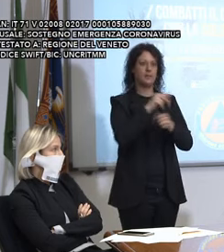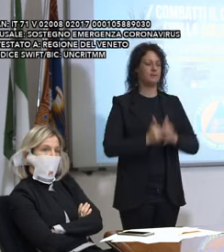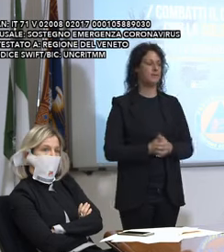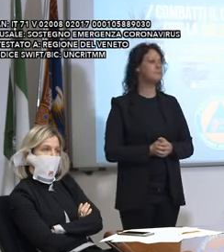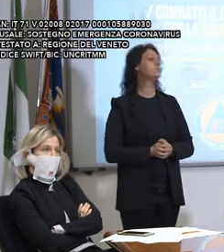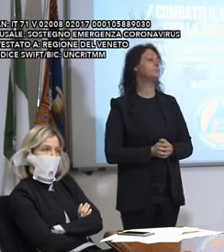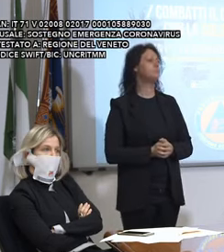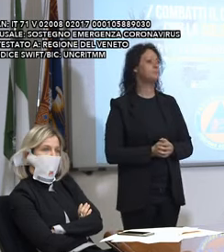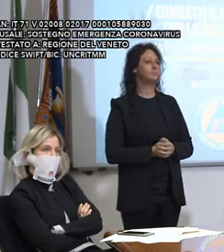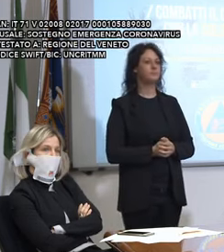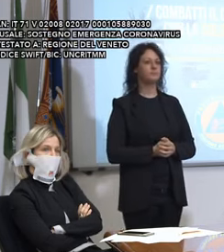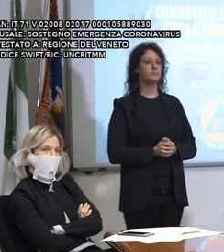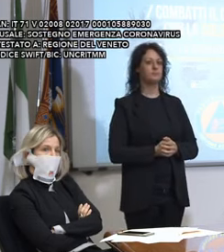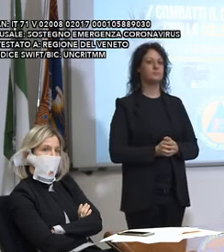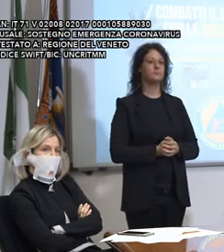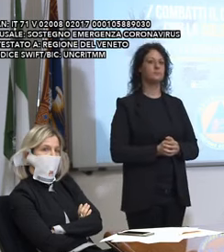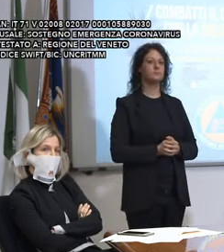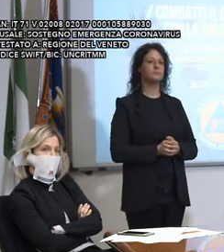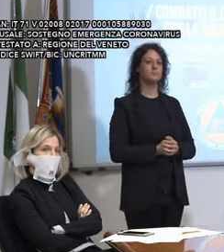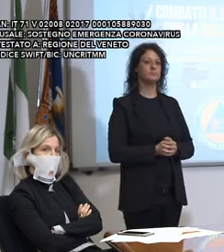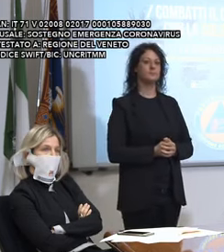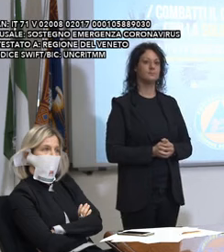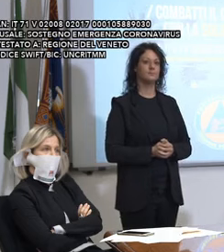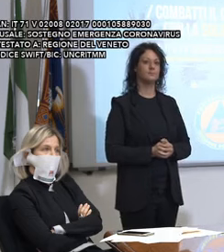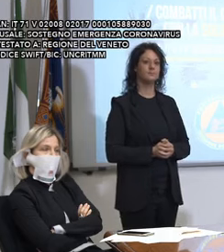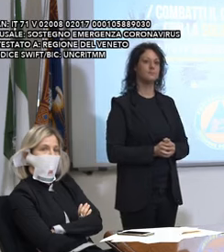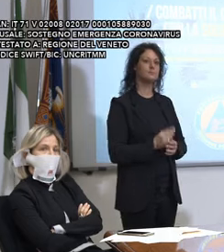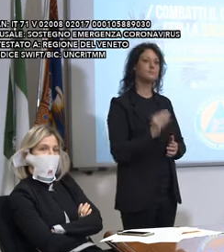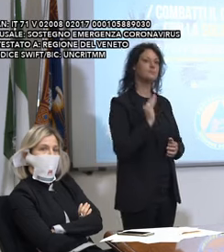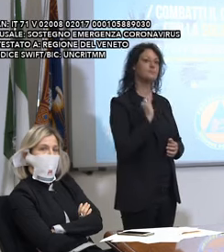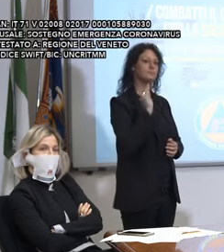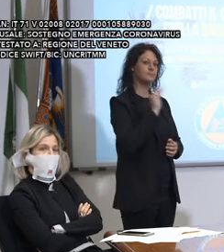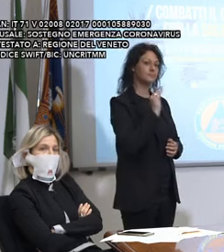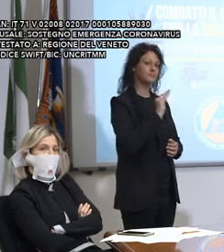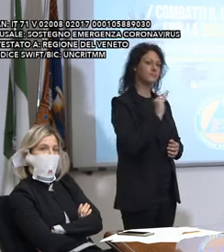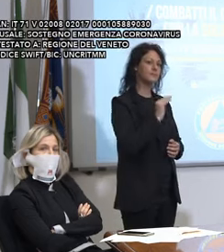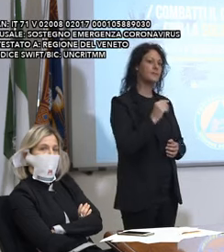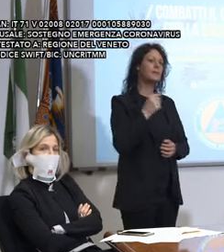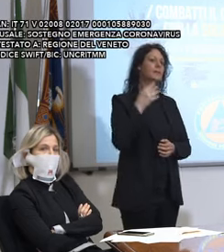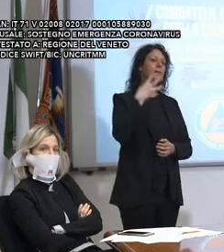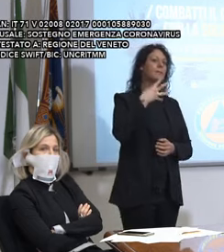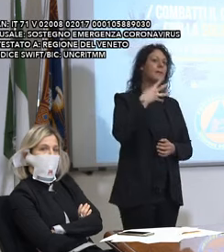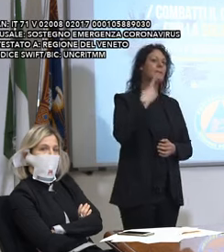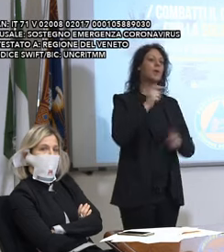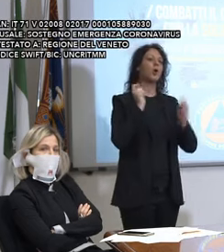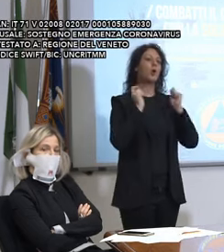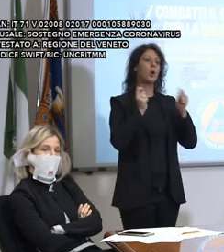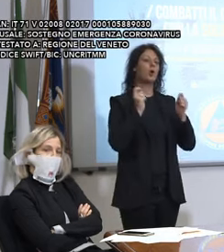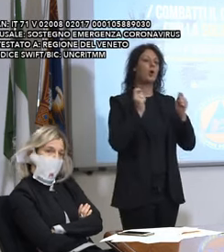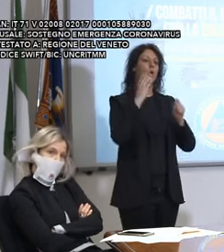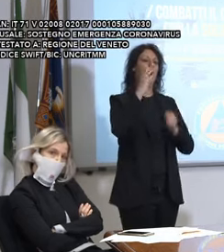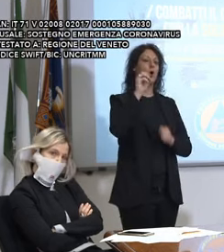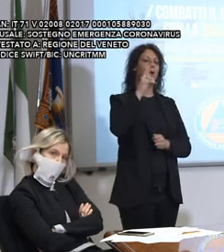Si può chiedere? Allora, c'è la Martina. No, perché sei avanti. Ciao, Martina Zamboni, Corriere del Veneto. Due